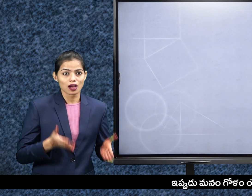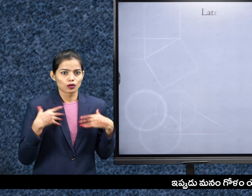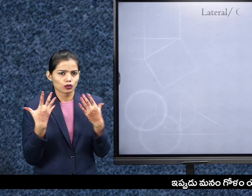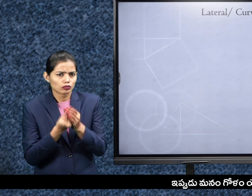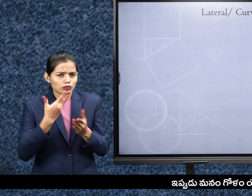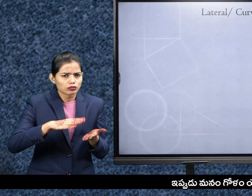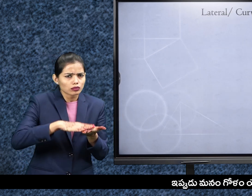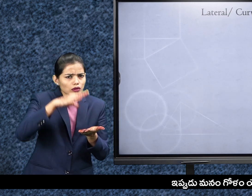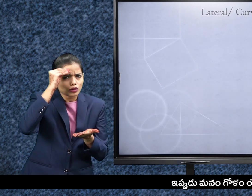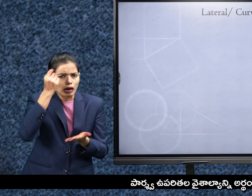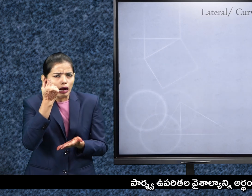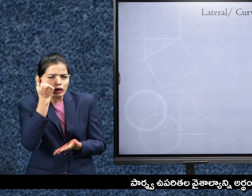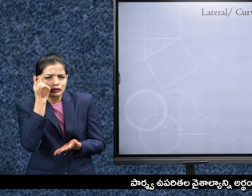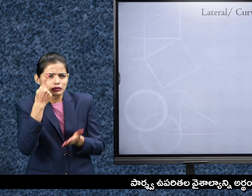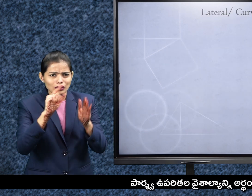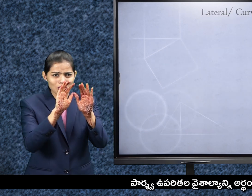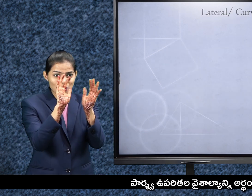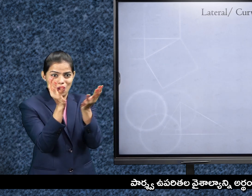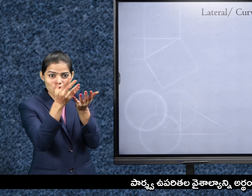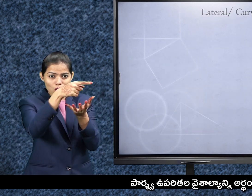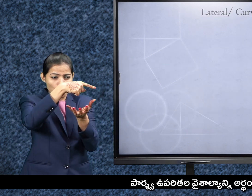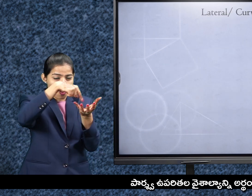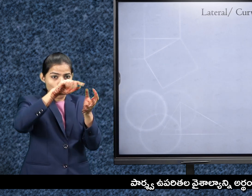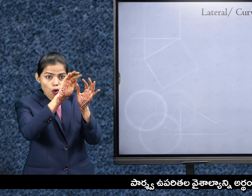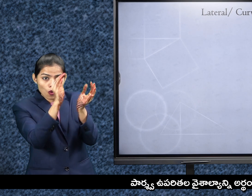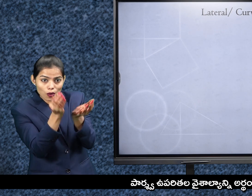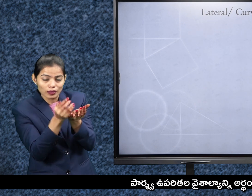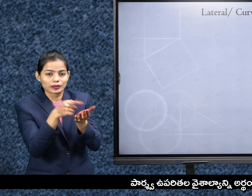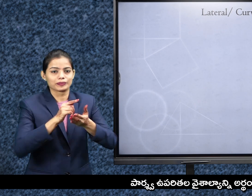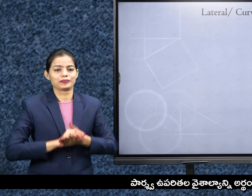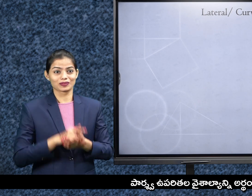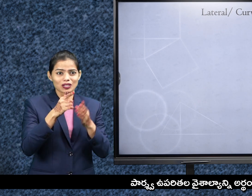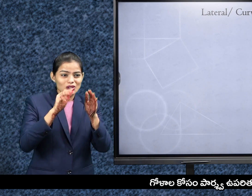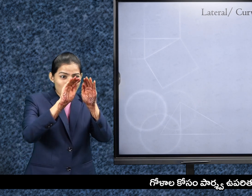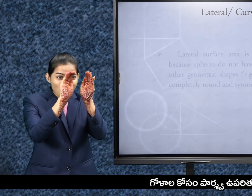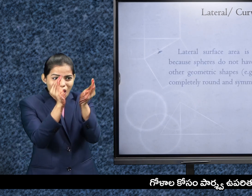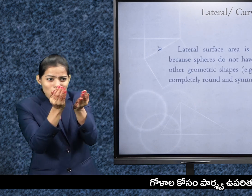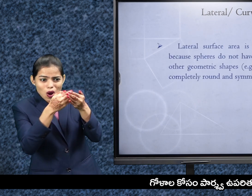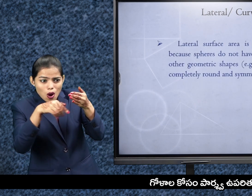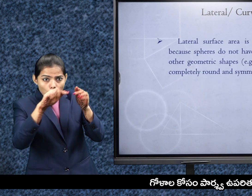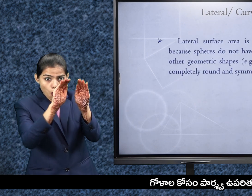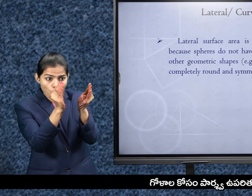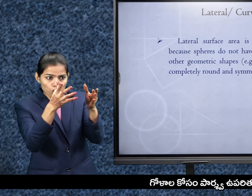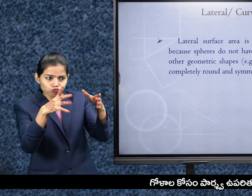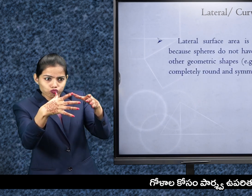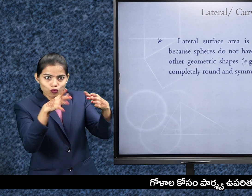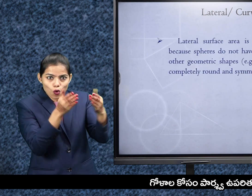ఇప్పుడు మనం గోళం యొక్క పార్శ్వ ఉపరితల వైశాల్యాన్ని అర్థం చేసుకుందాం. గోళాల కోసం పార్శ్వ ఉపరితల